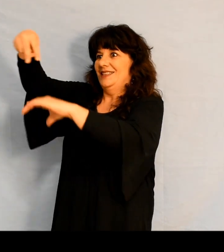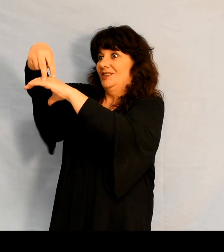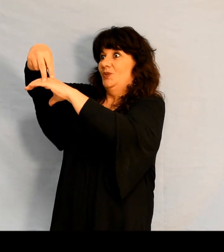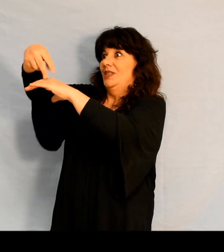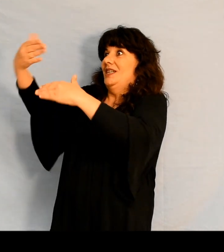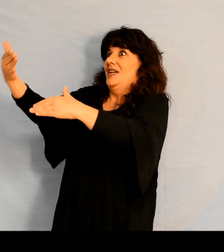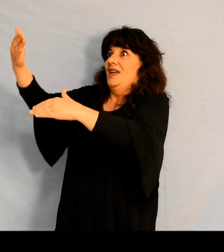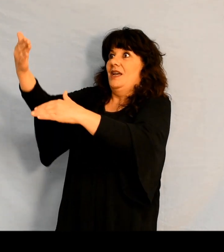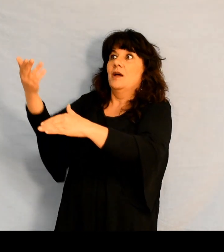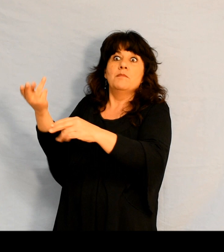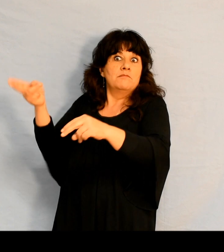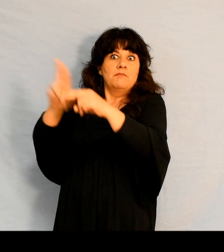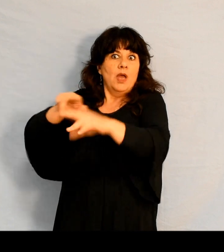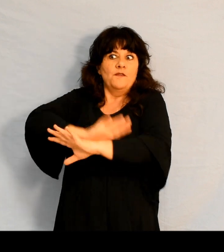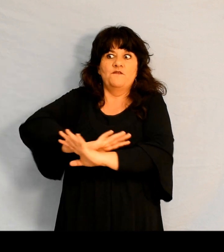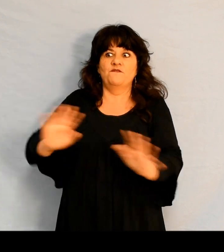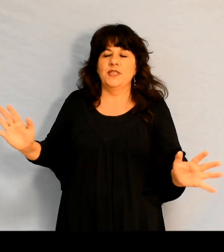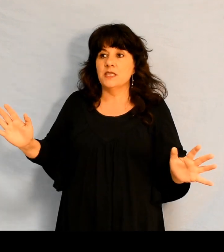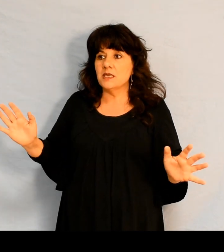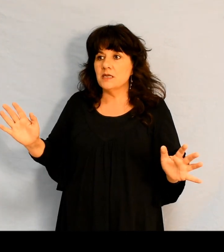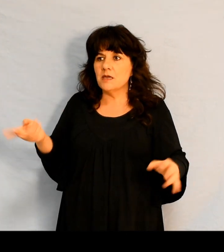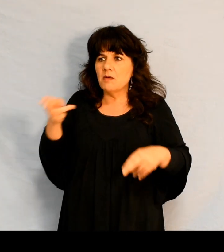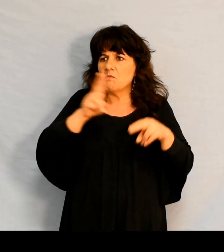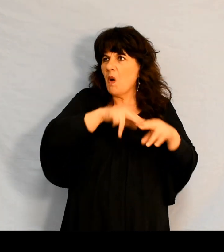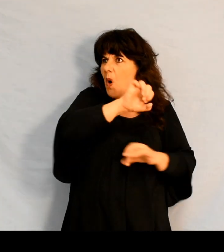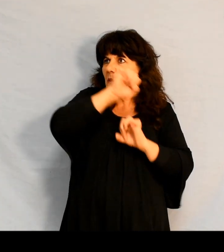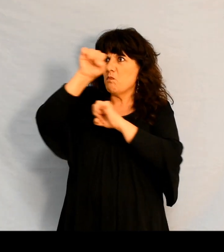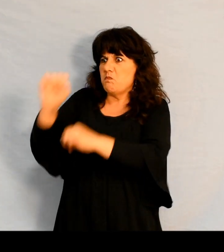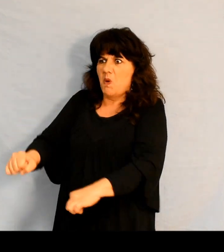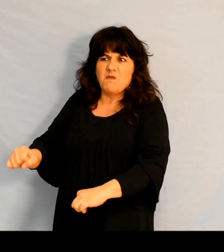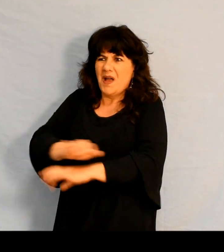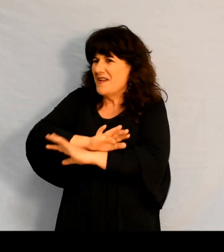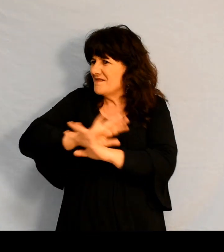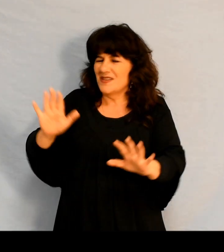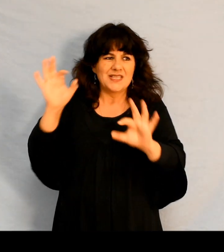plus. La mort n'a plus de pouvoir sur lui.